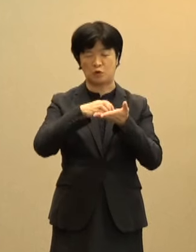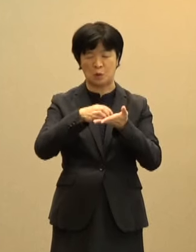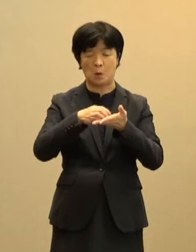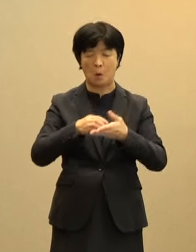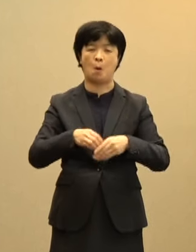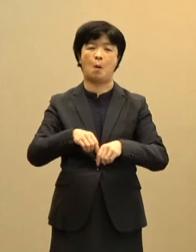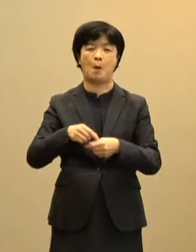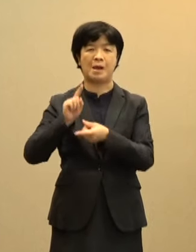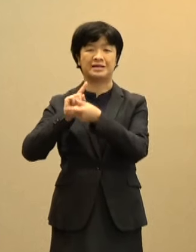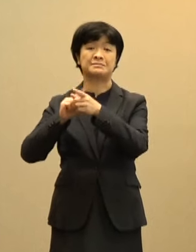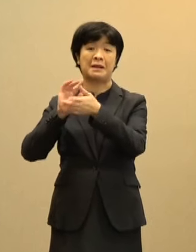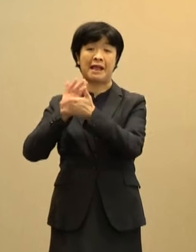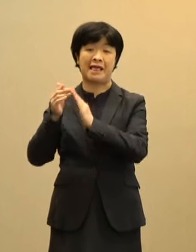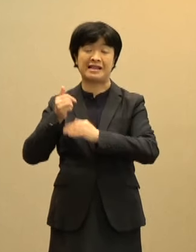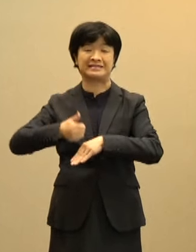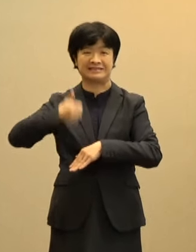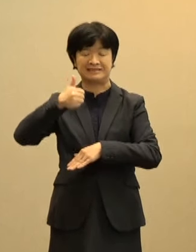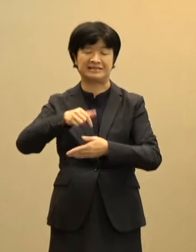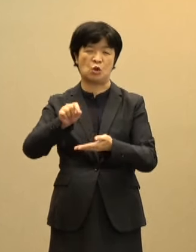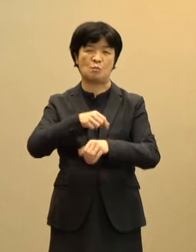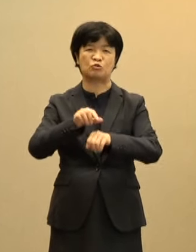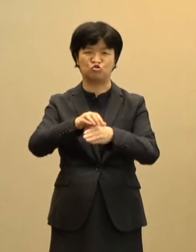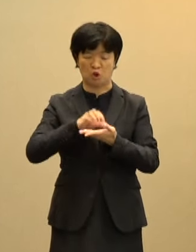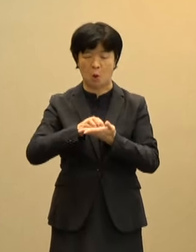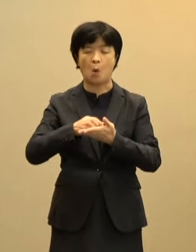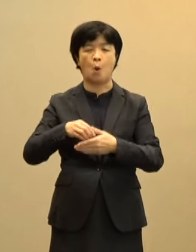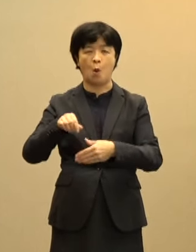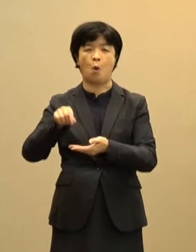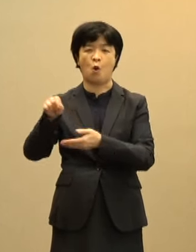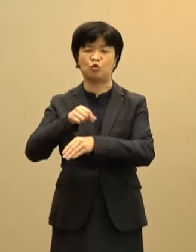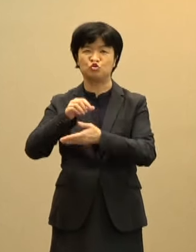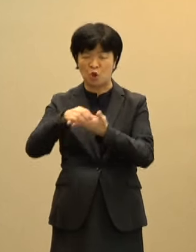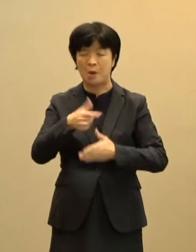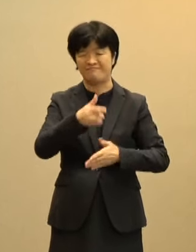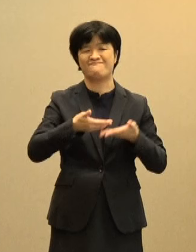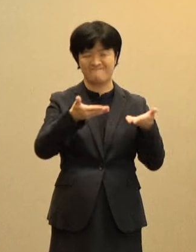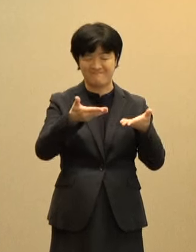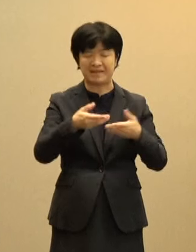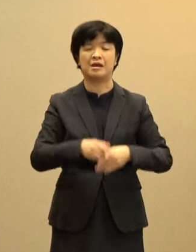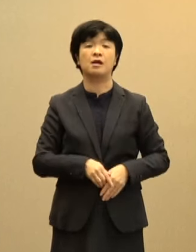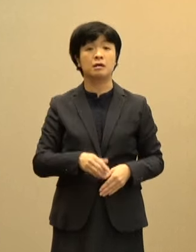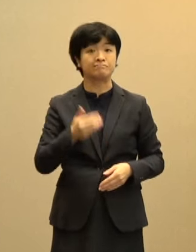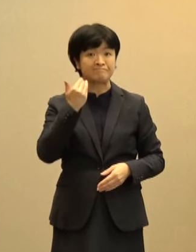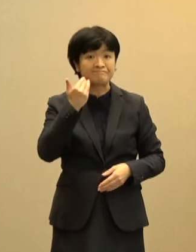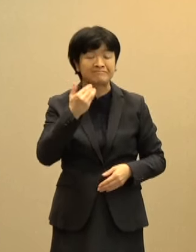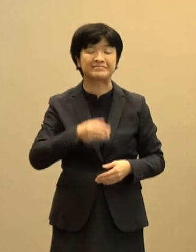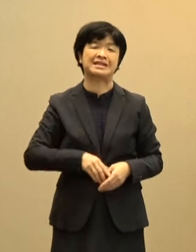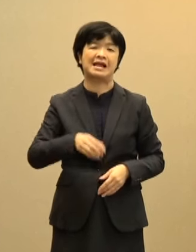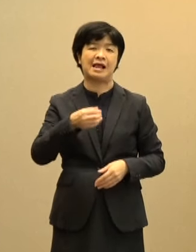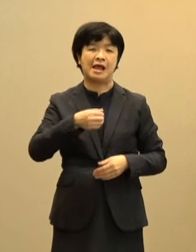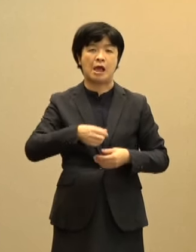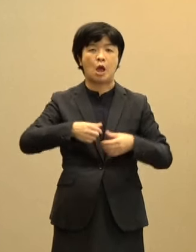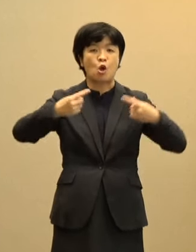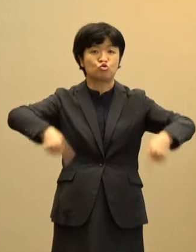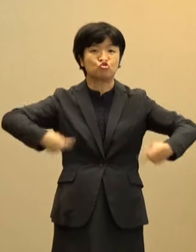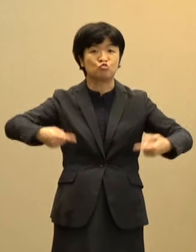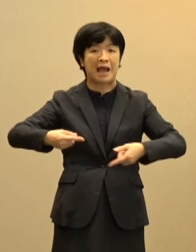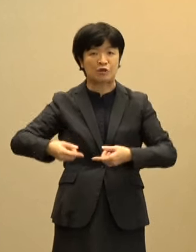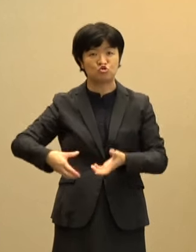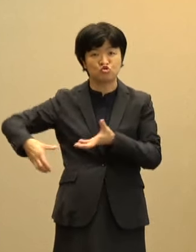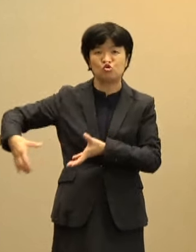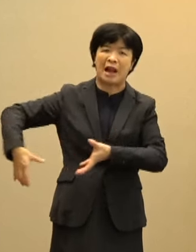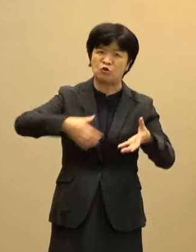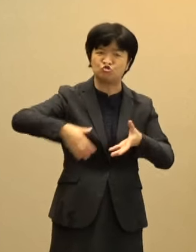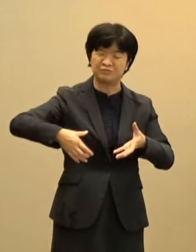ることといたしました。まず県民栄誉賞ですが、車いすラグビーで金メダルを獲得された池崎大輔選